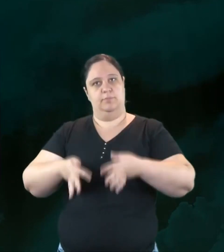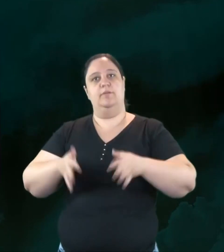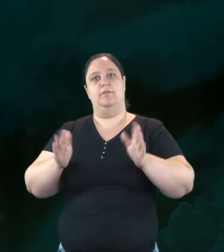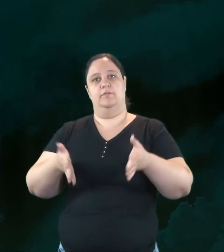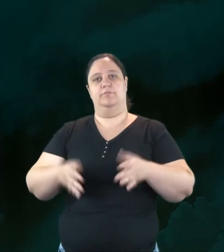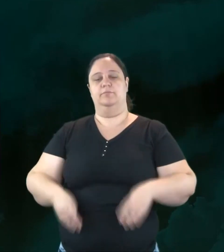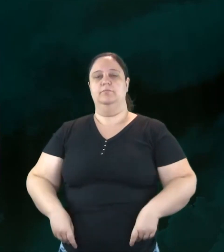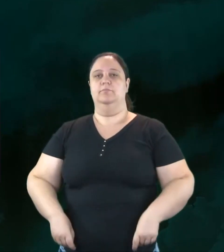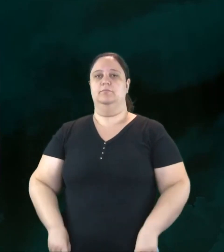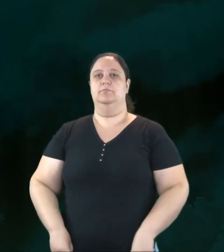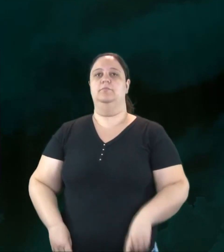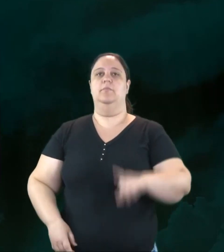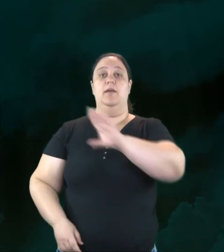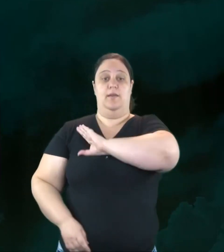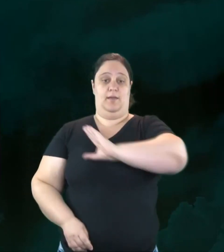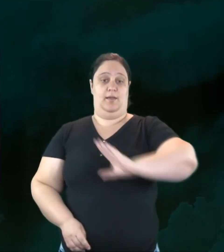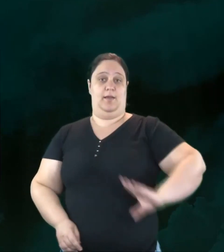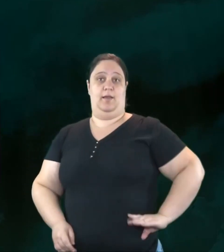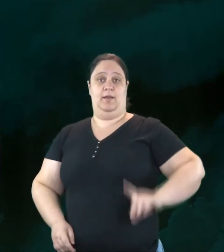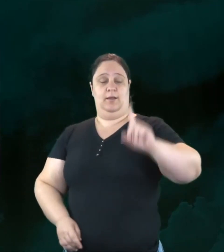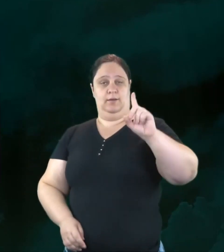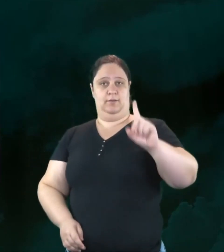Ele é o primogênito da criação,